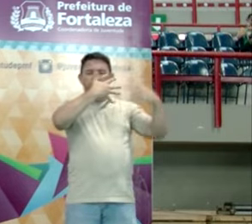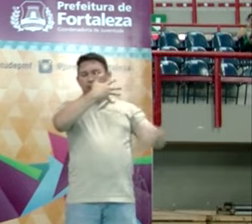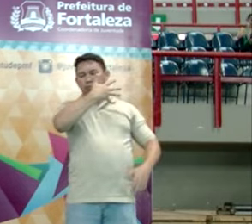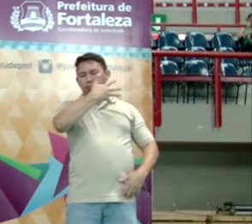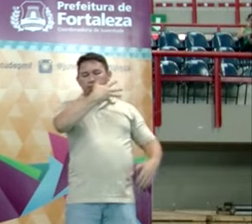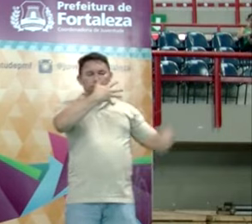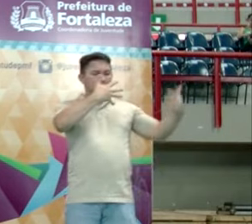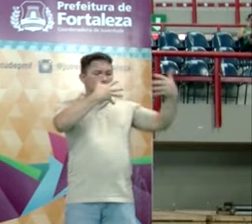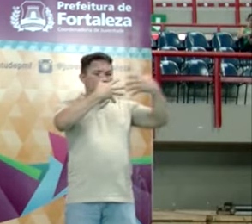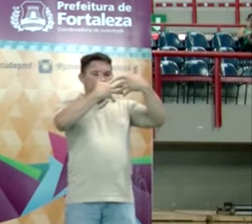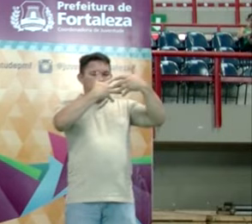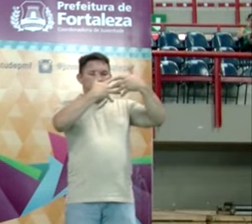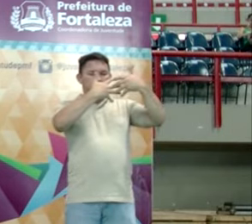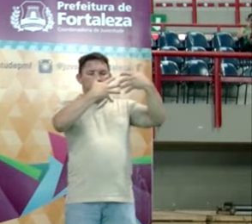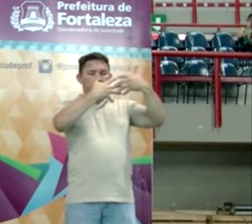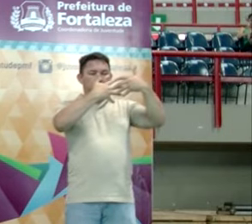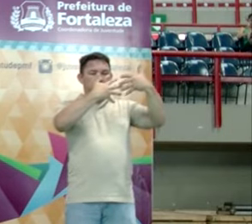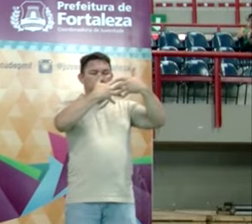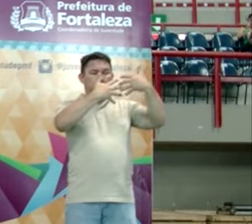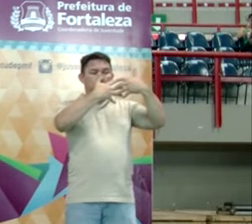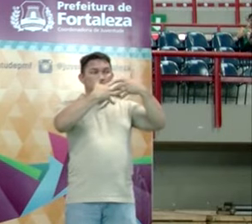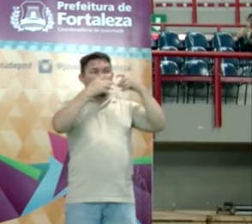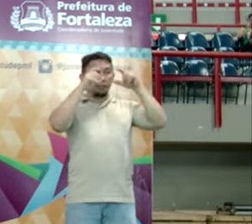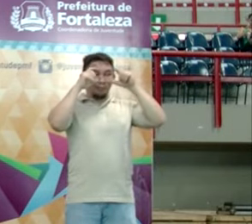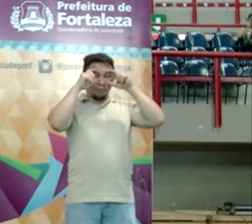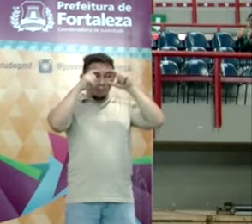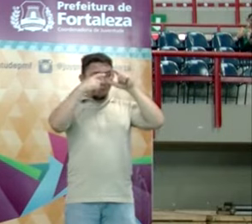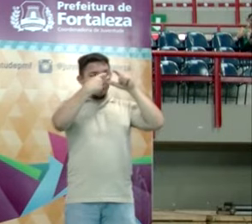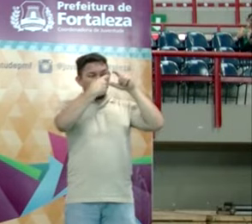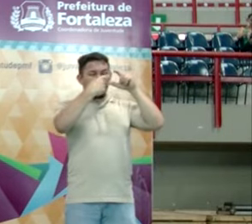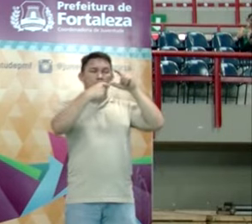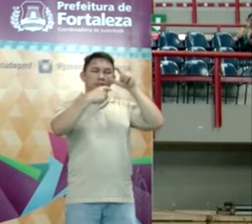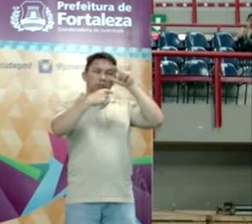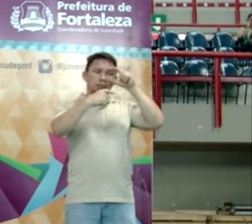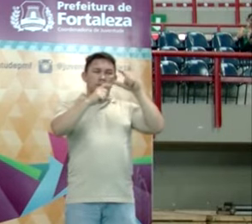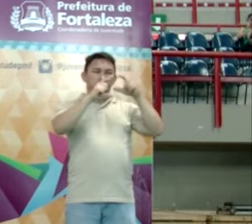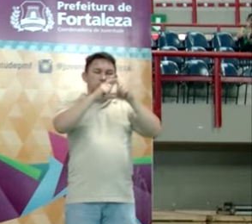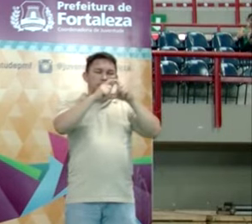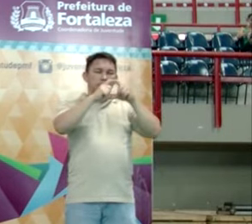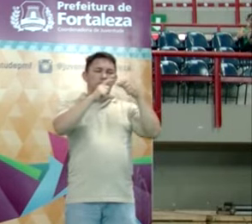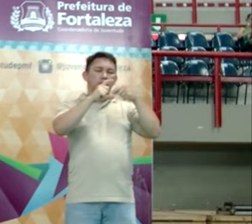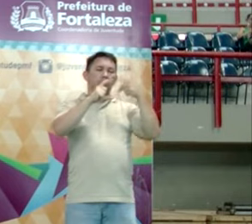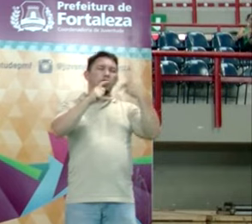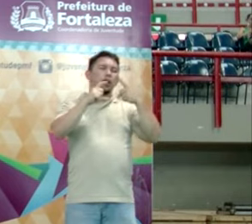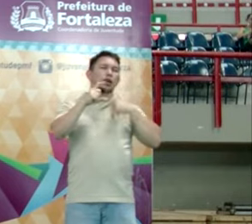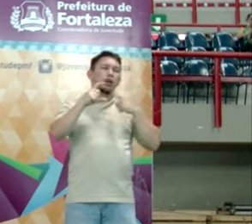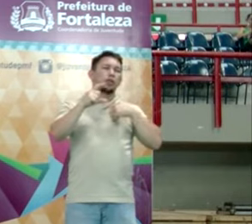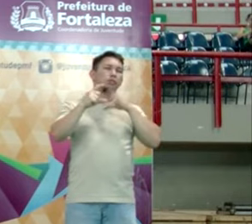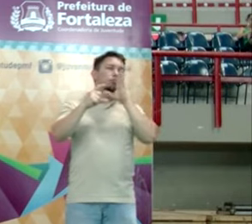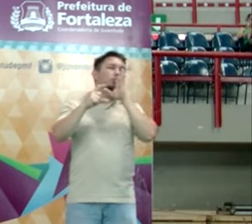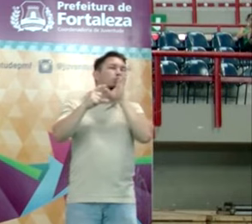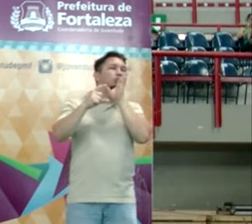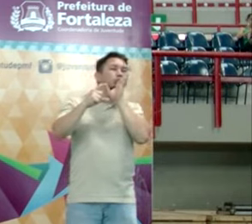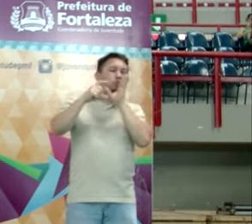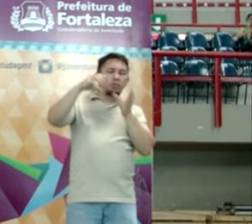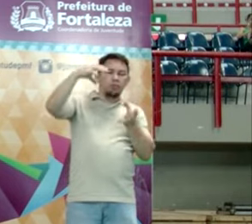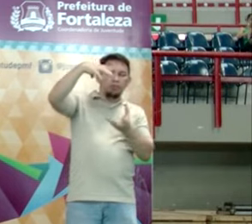parte não atravessa. Porque os seus óculos são polarizadores. Então